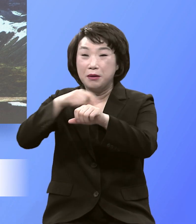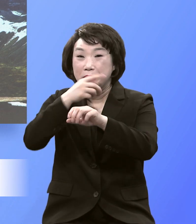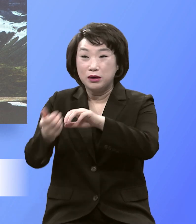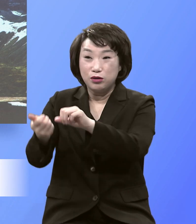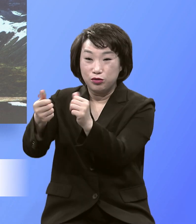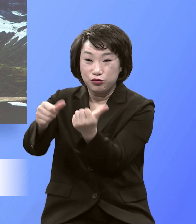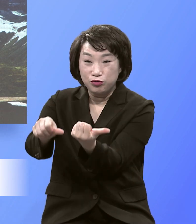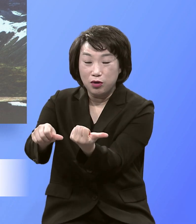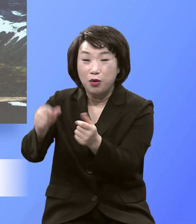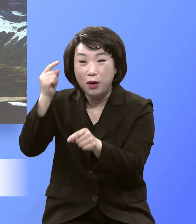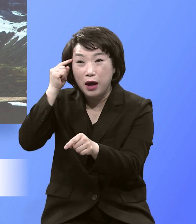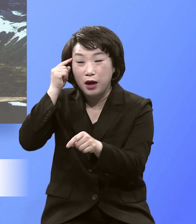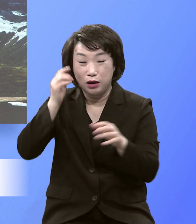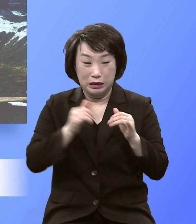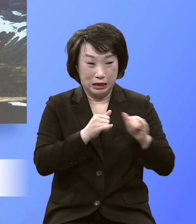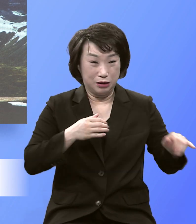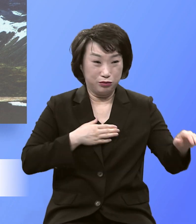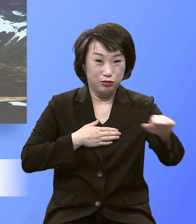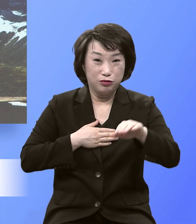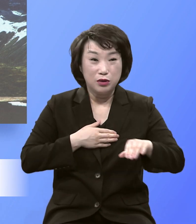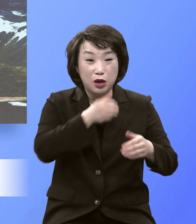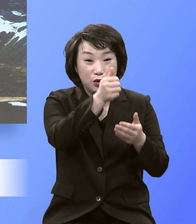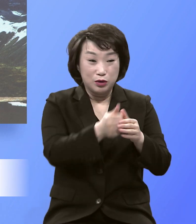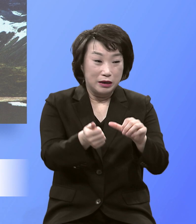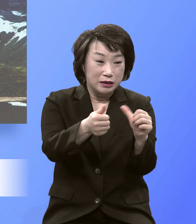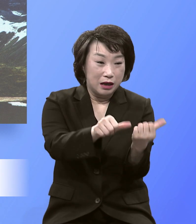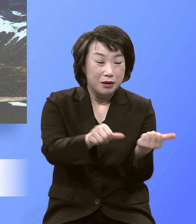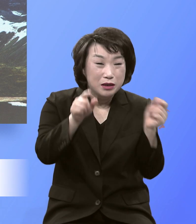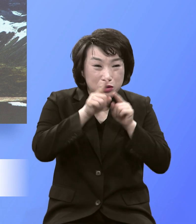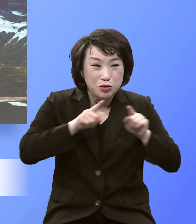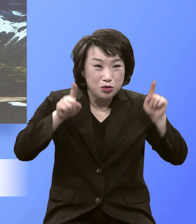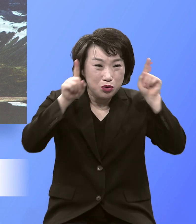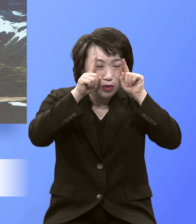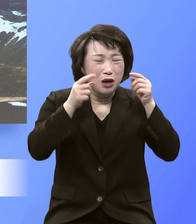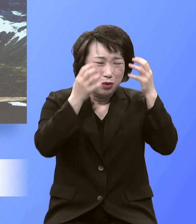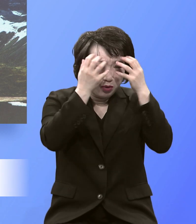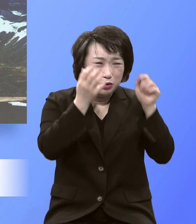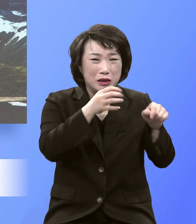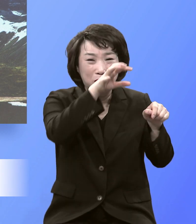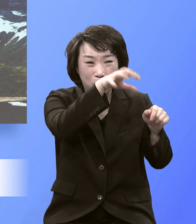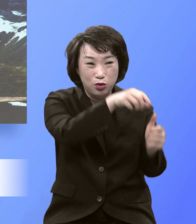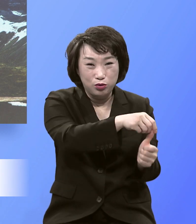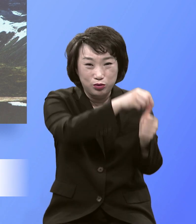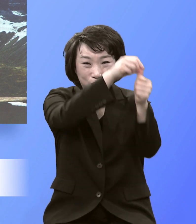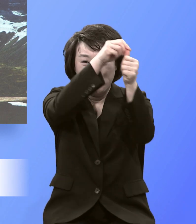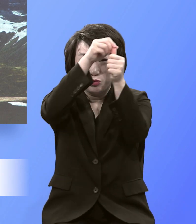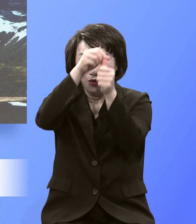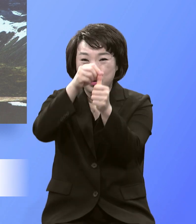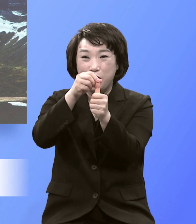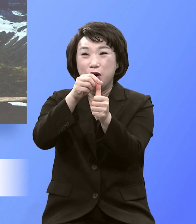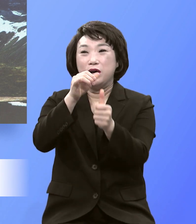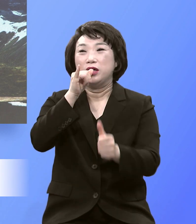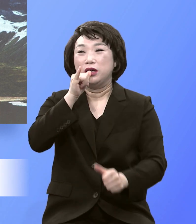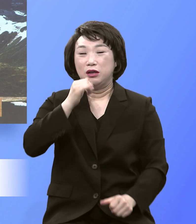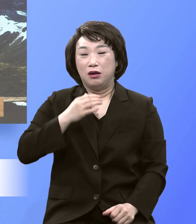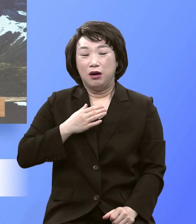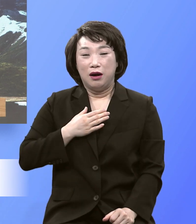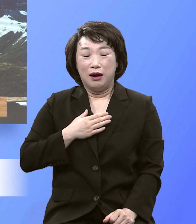우리를 죄와 사망과 참혹한 지옥의 고통에서 구원해서